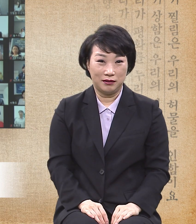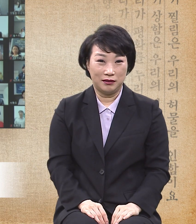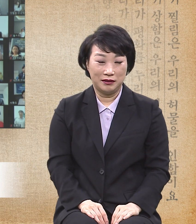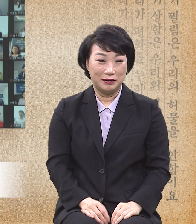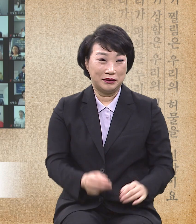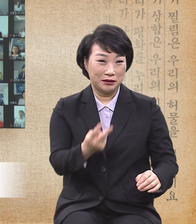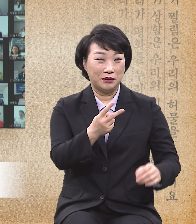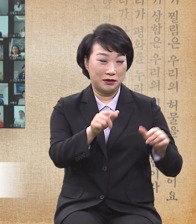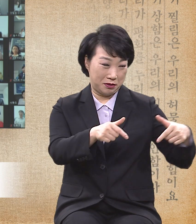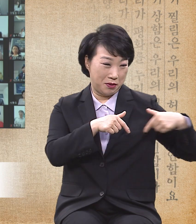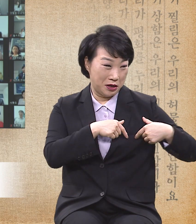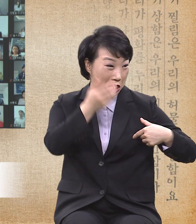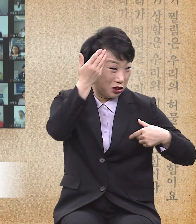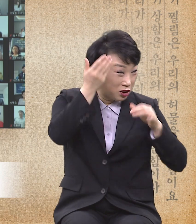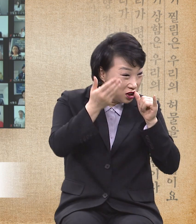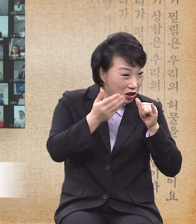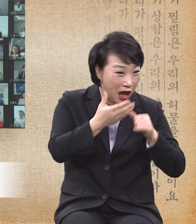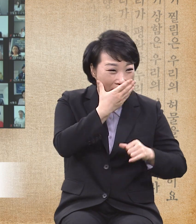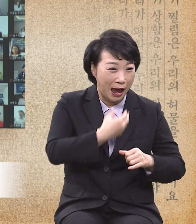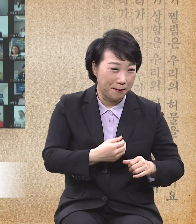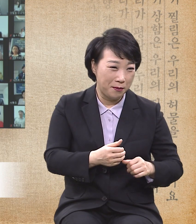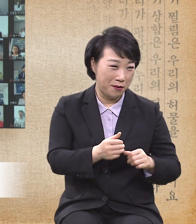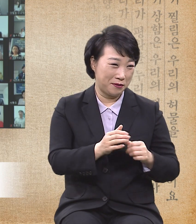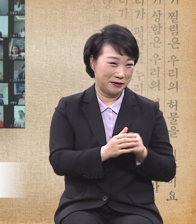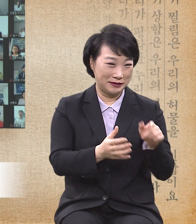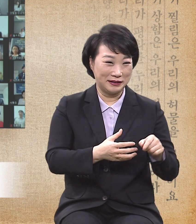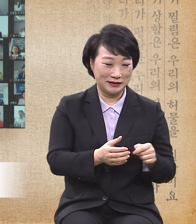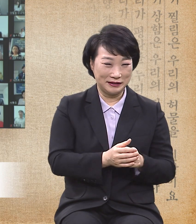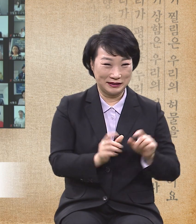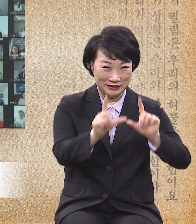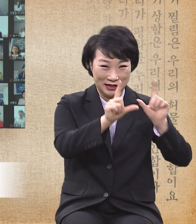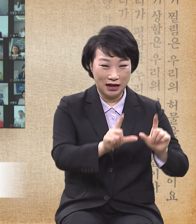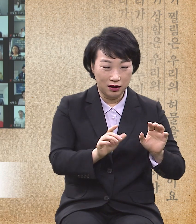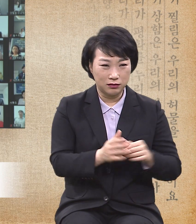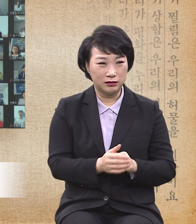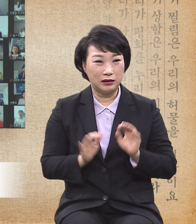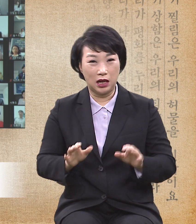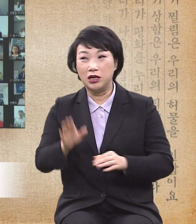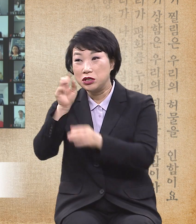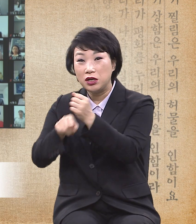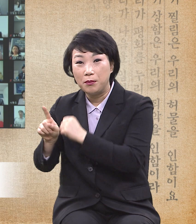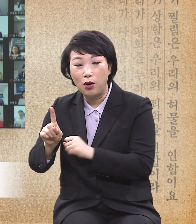명예 가지고 지식이 있으면 행복할 수 있어. 그래도 너는 죽어.